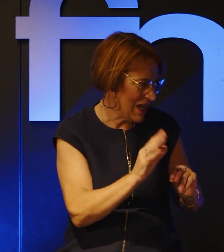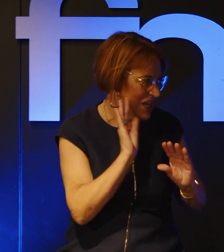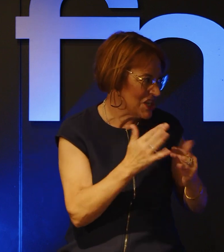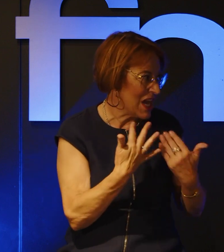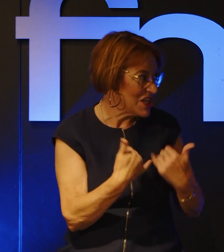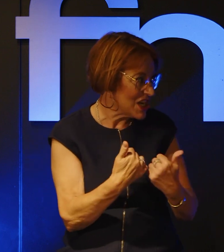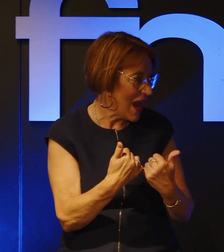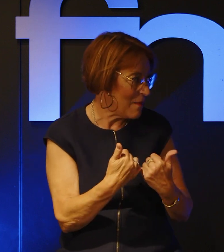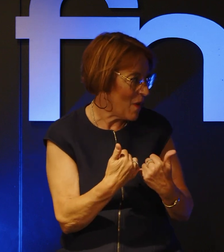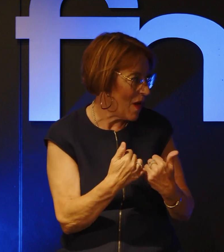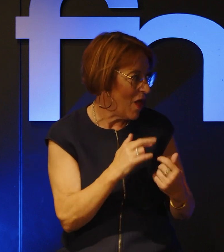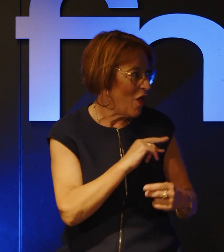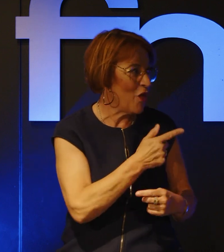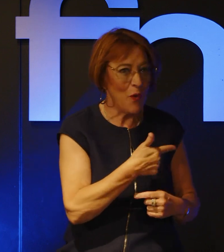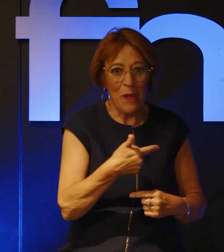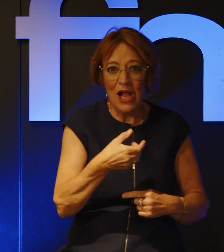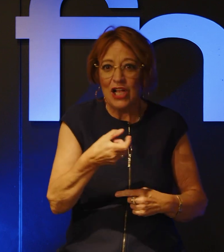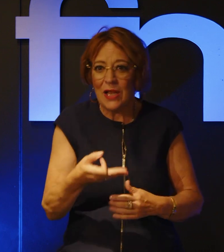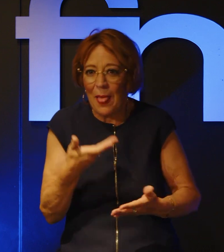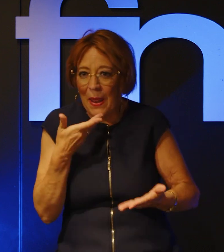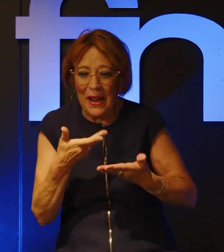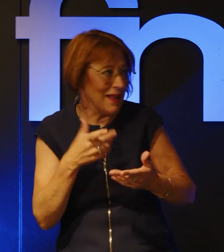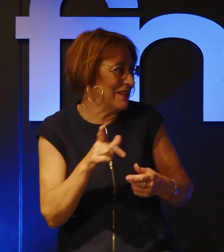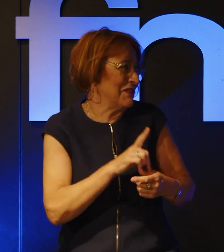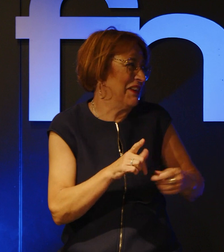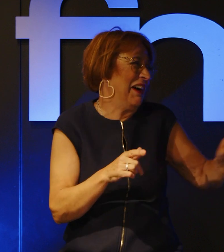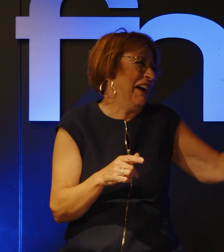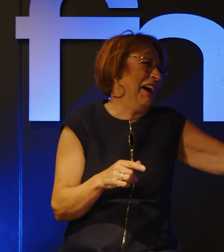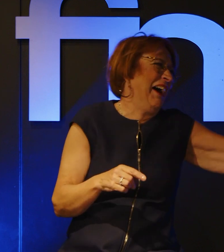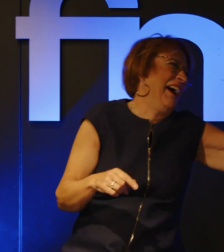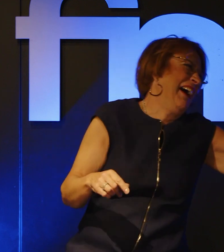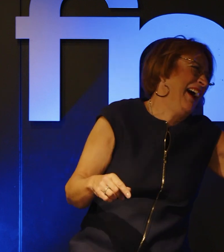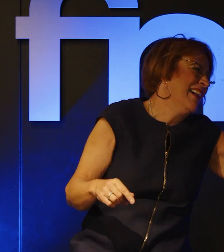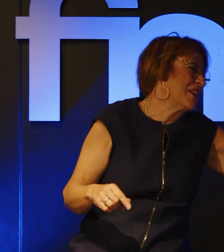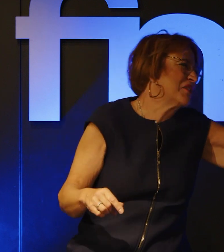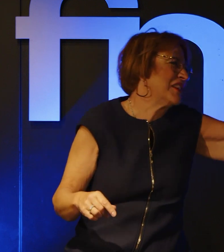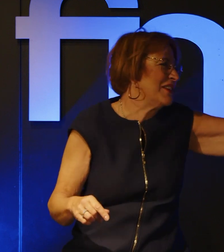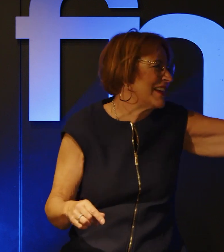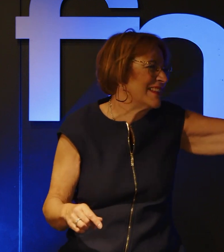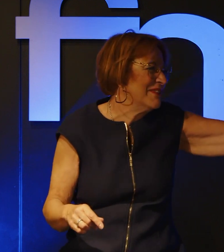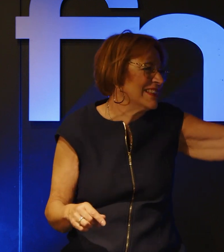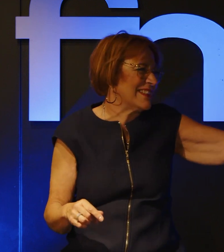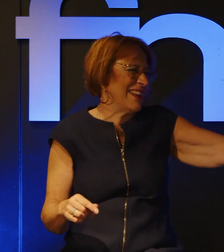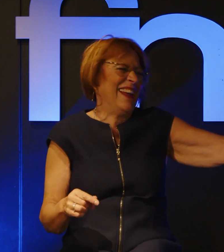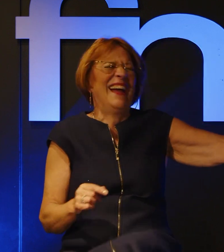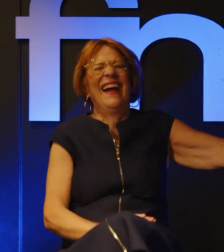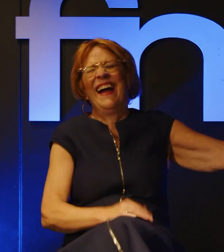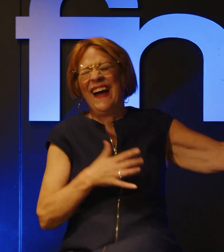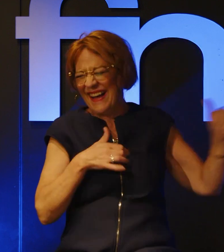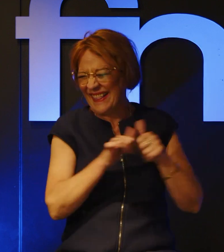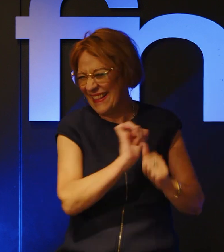chamam a dupla top das conversas lisboetas não sei falar sério não contigo eternamente